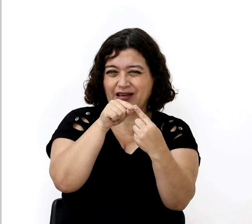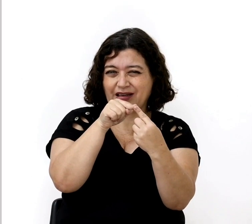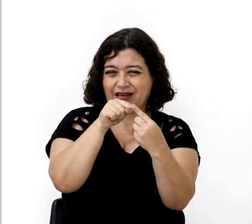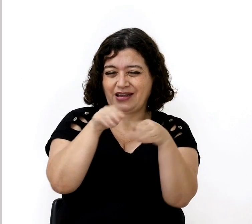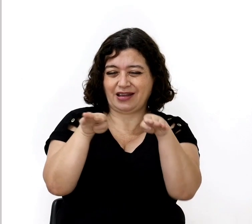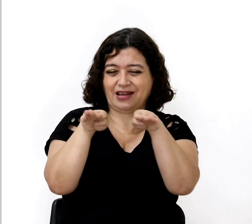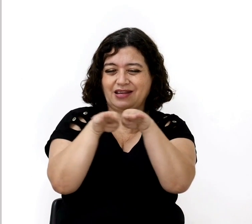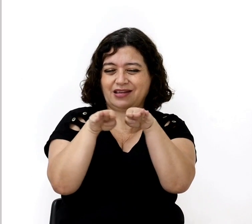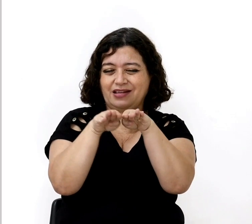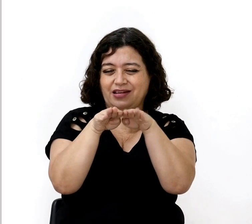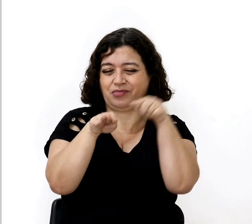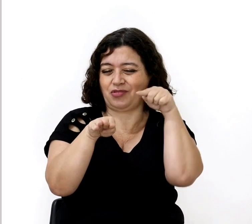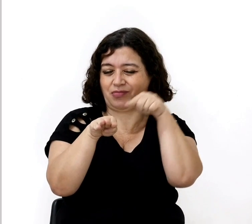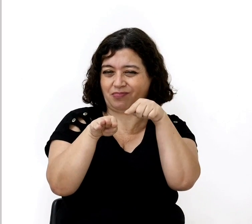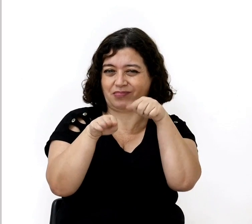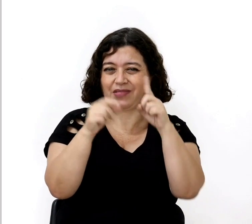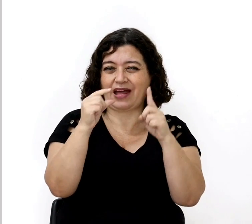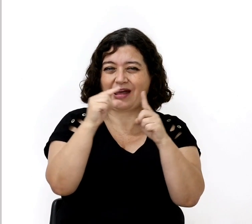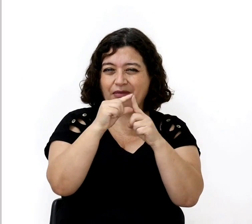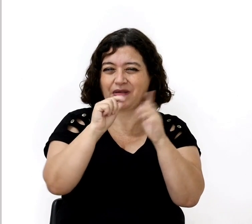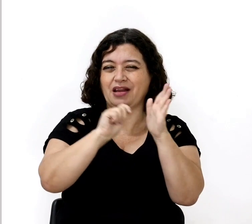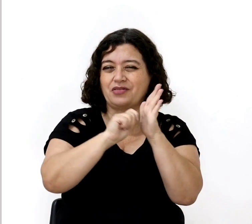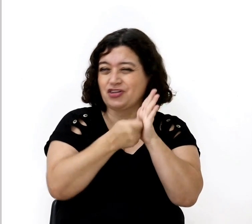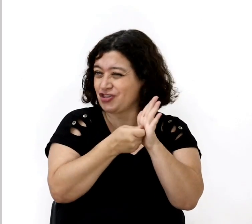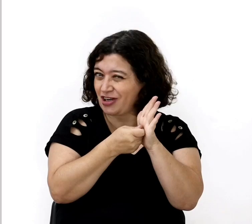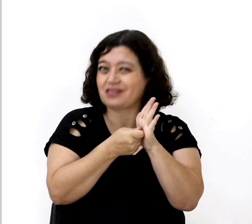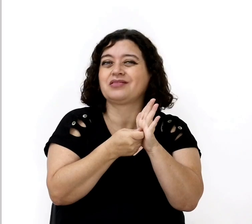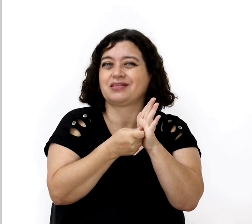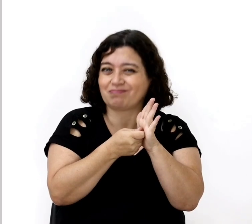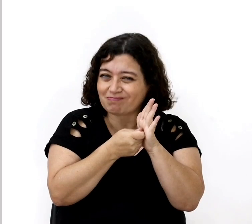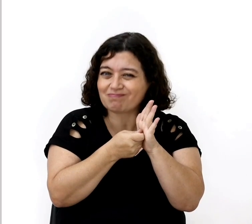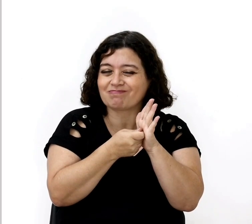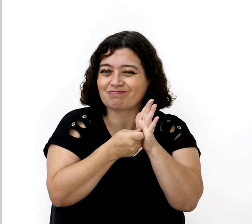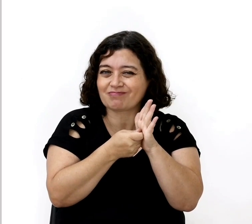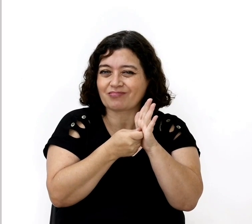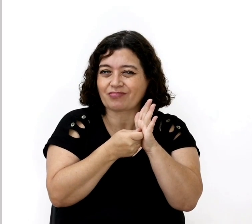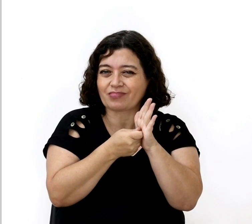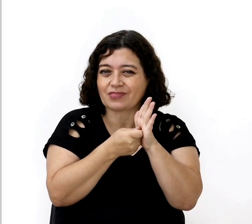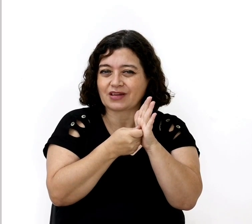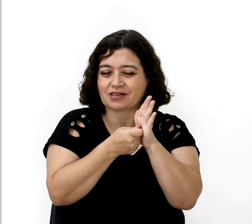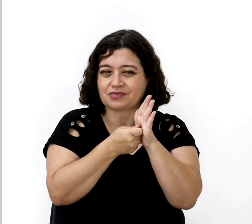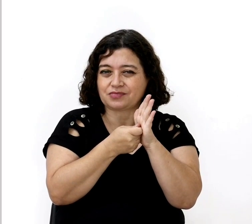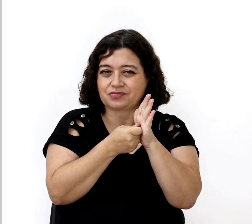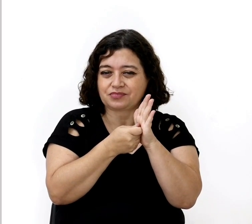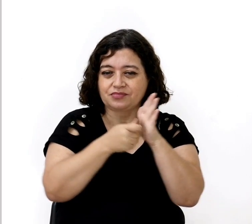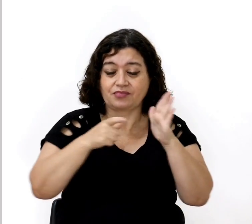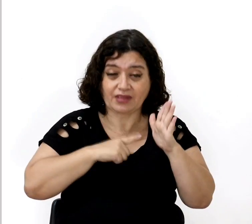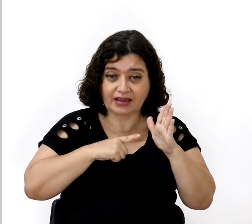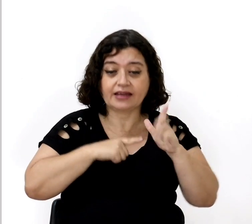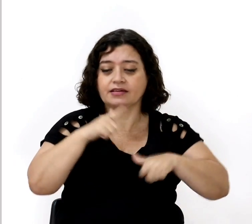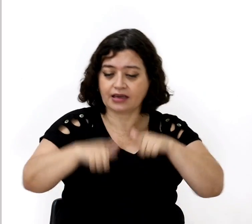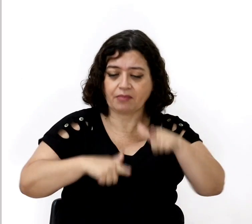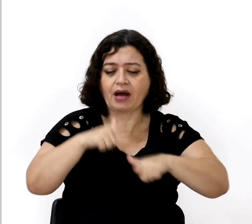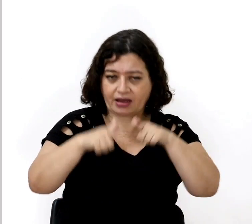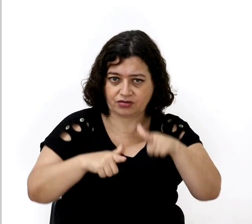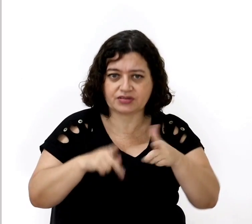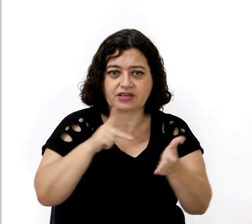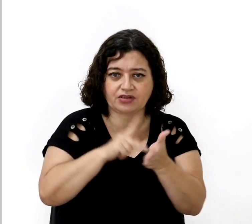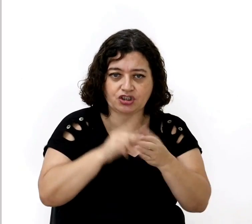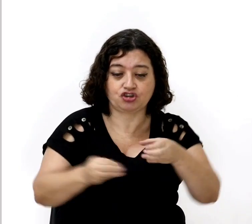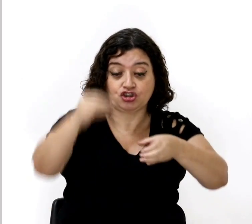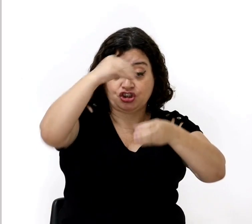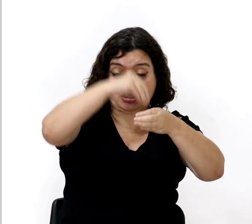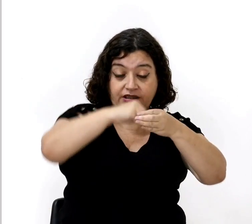essa expressão equilíbrio, né? Porque em nenhum momento se nega que há ações, né?